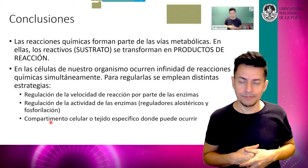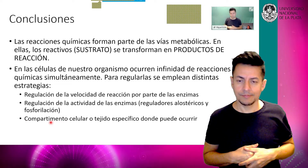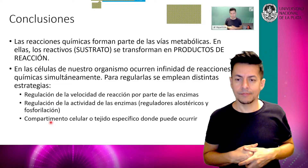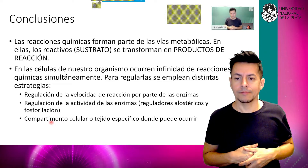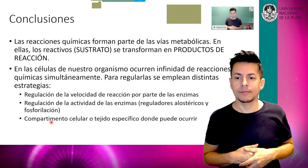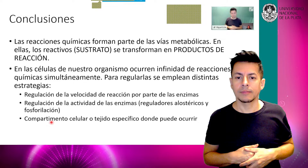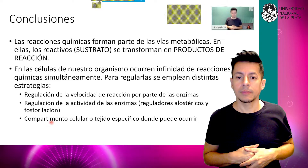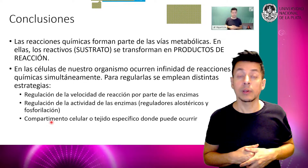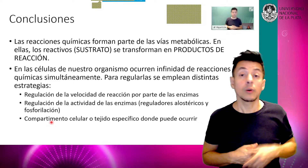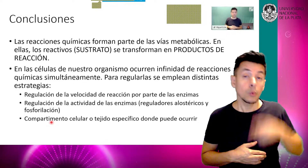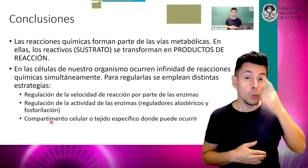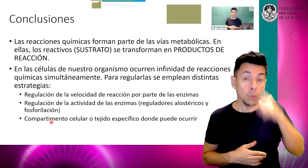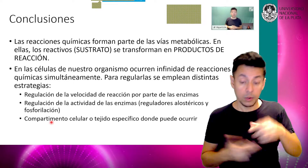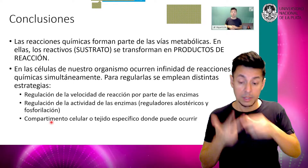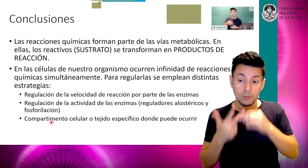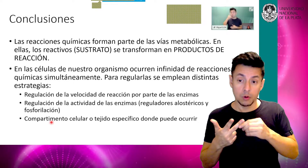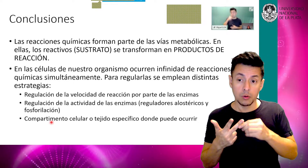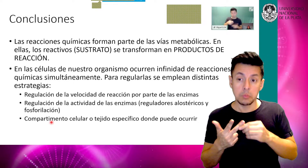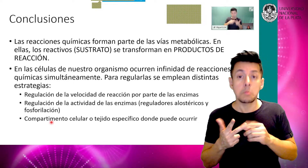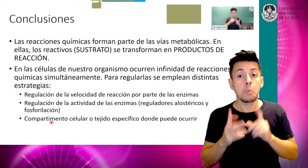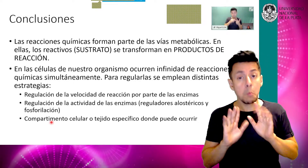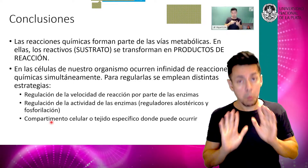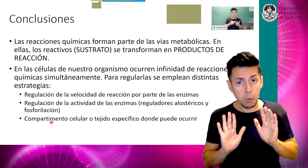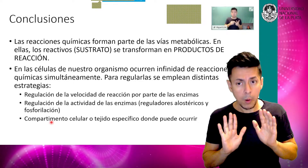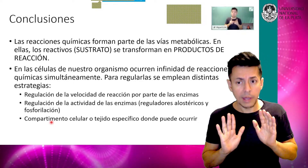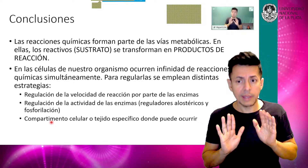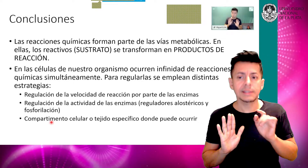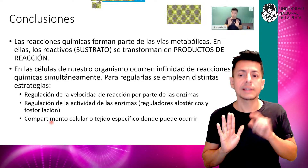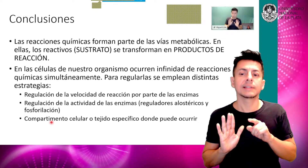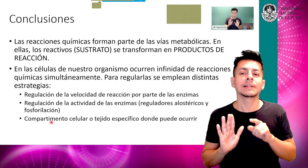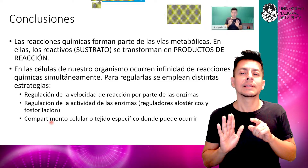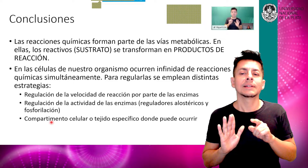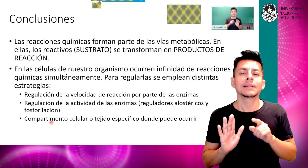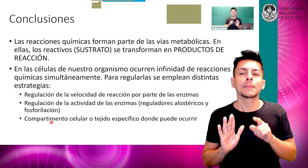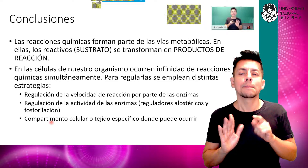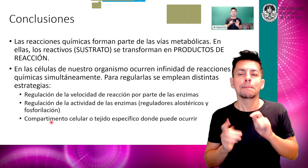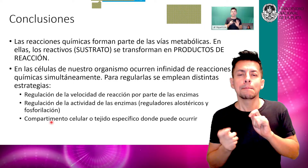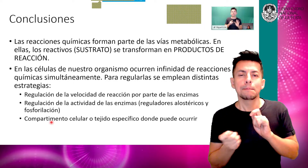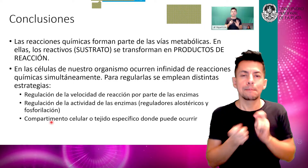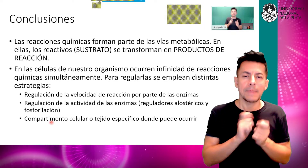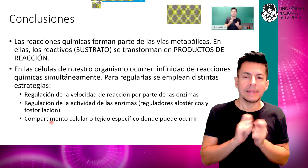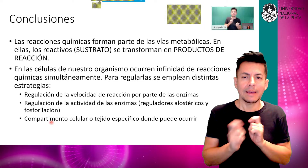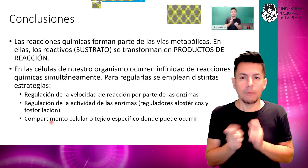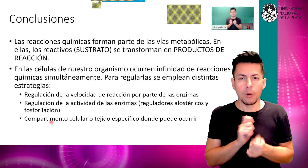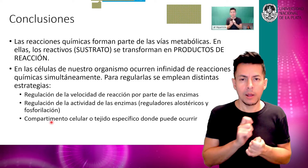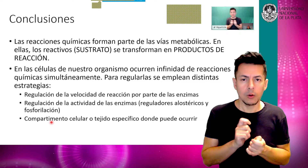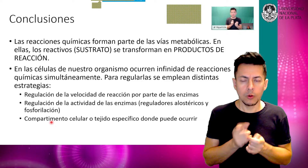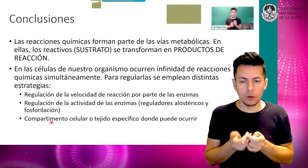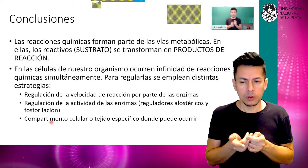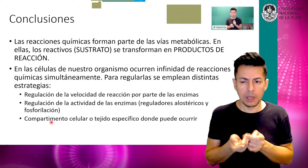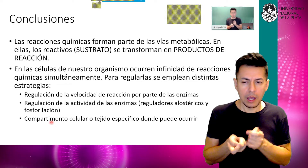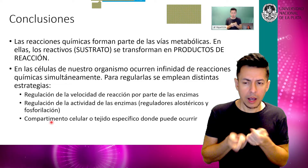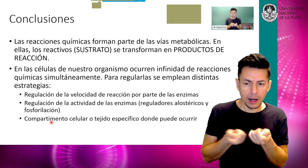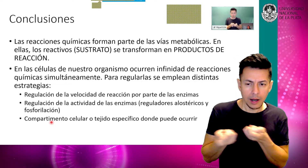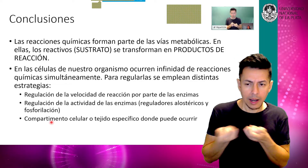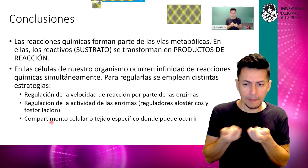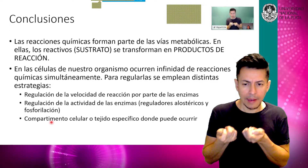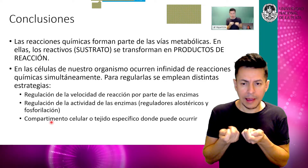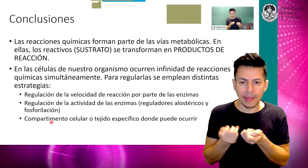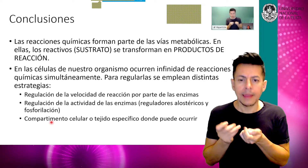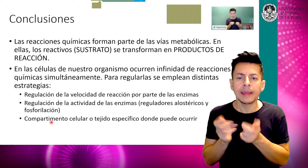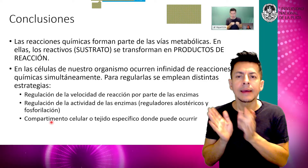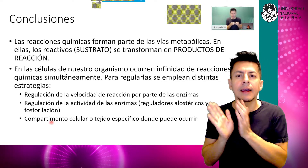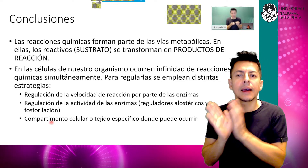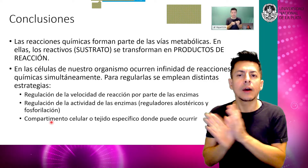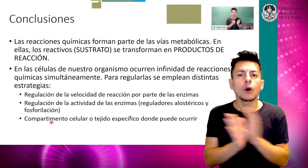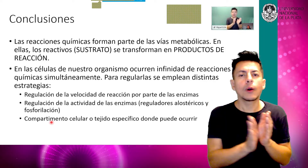Y por último, también podemos regular las vías metabólicas ordenándolas en distintos compartimentos celulares